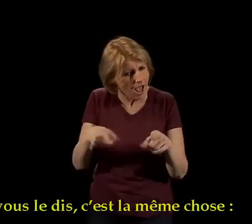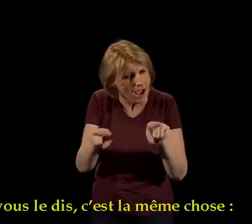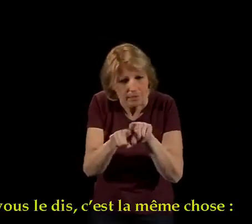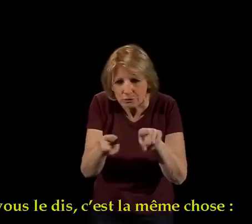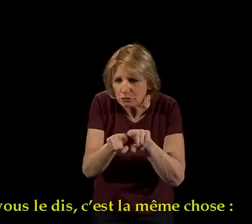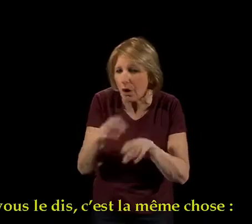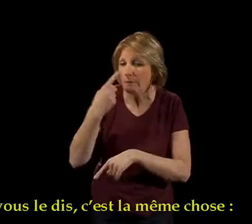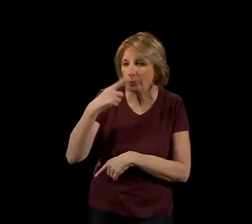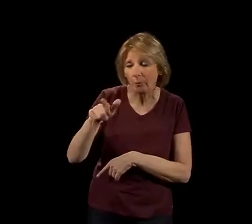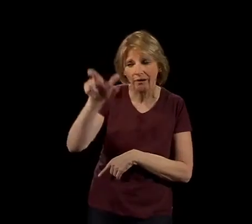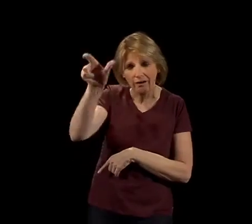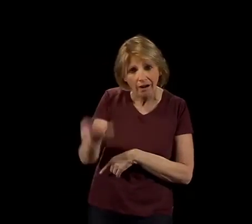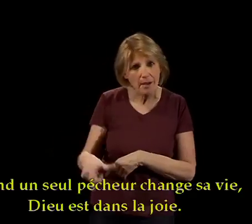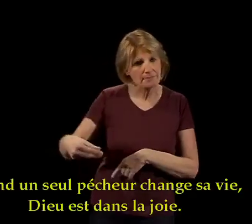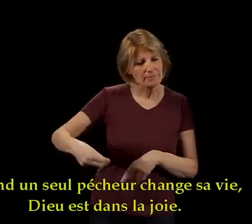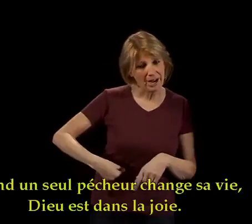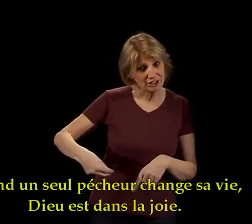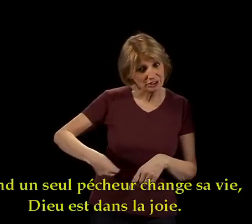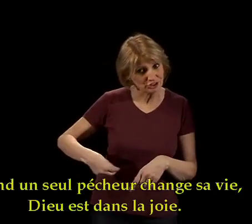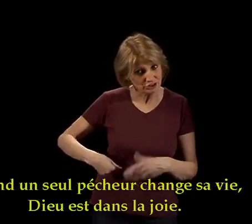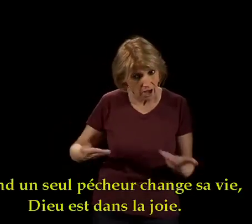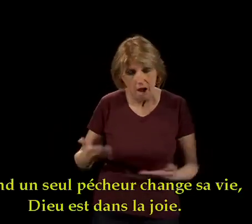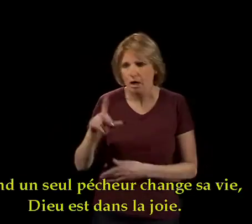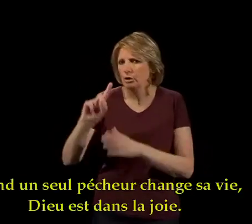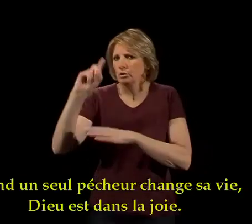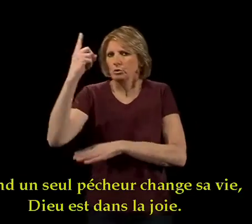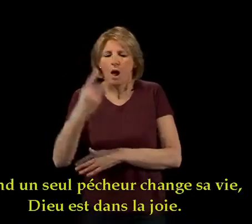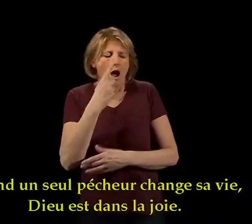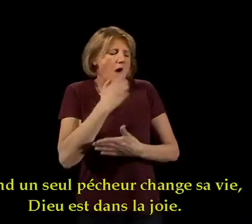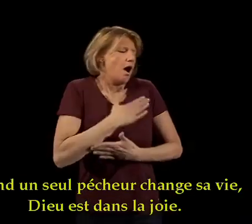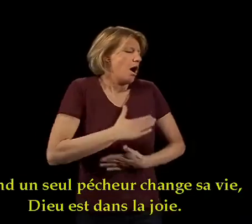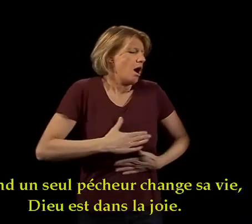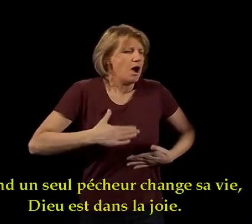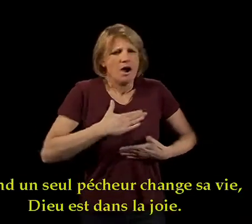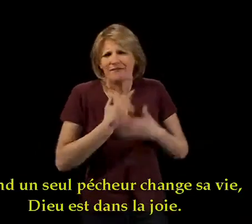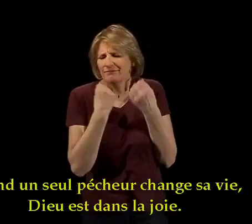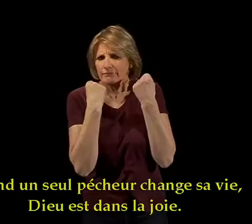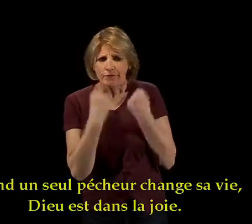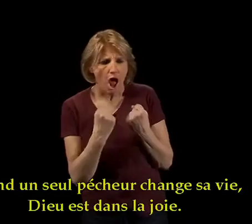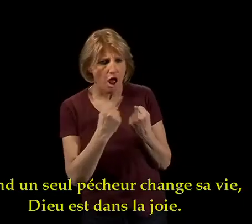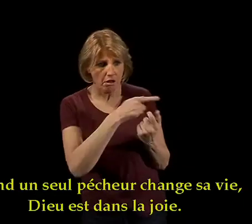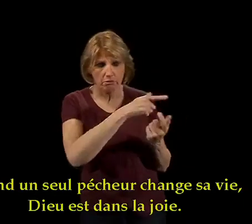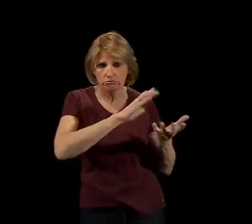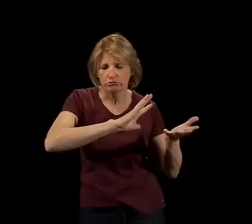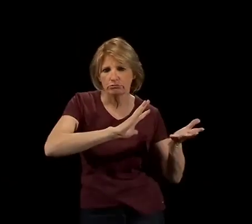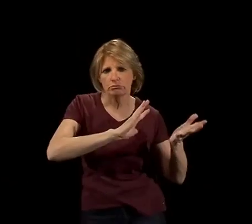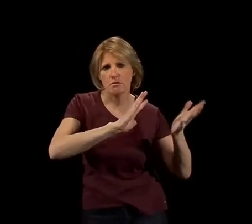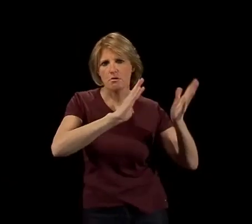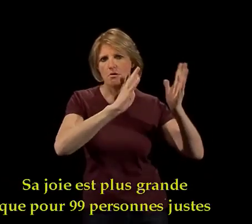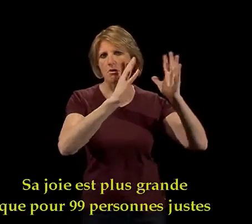dis, c'est la même chose. Quand un seul pécheur change sa vie, Dieu est dans la joie. Sa joie est plus grande que